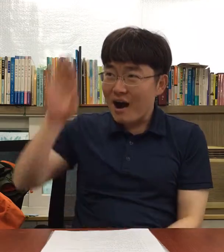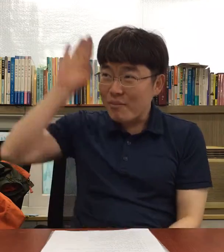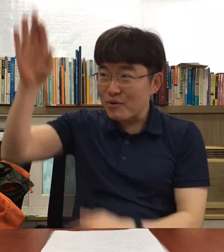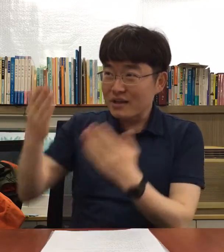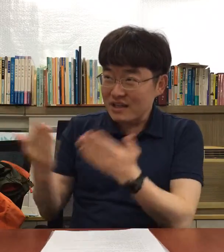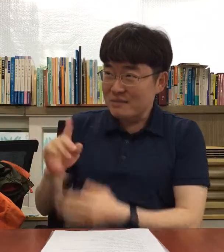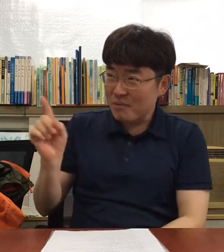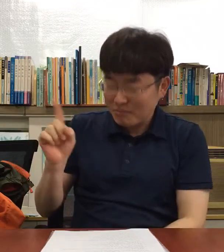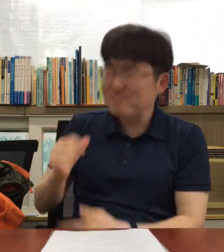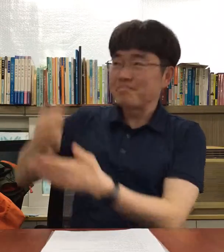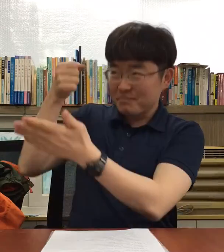앞으로